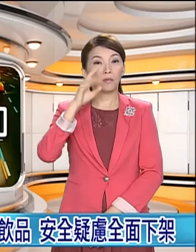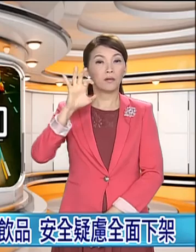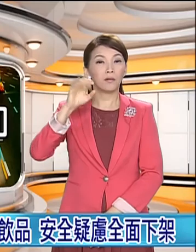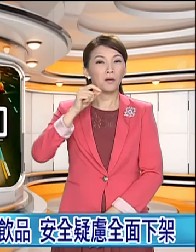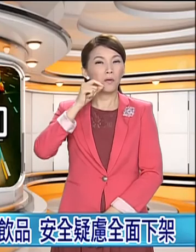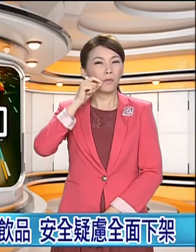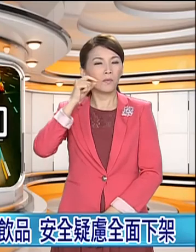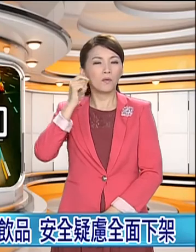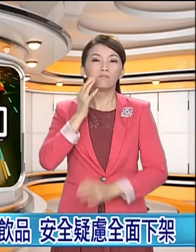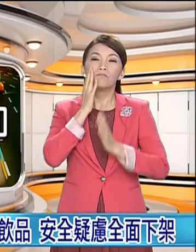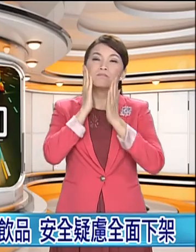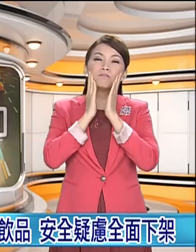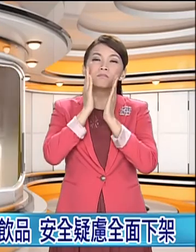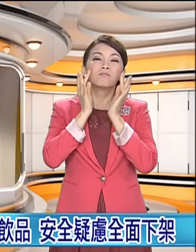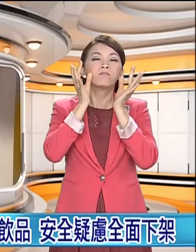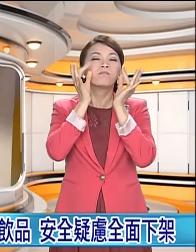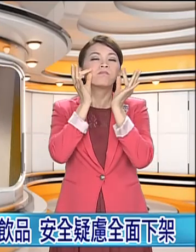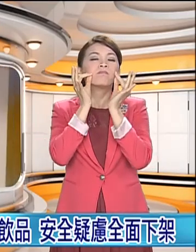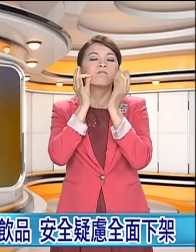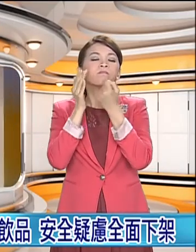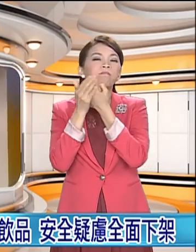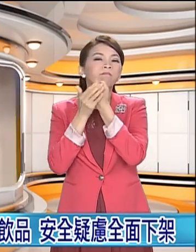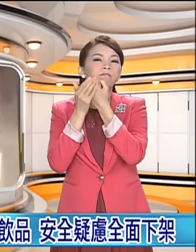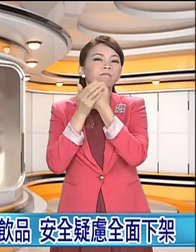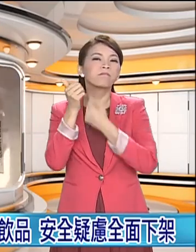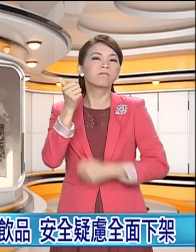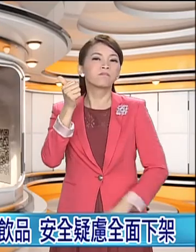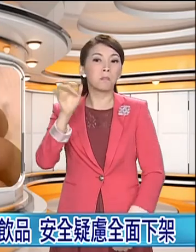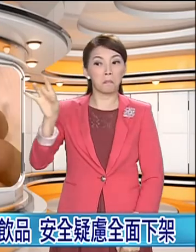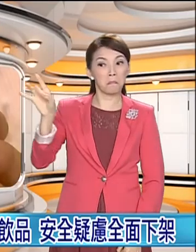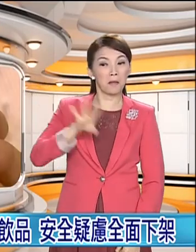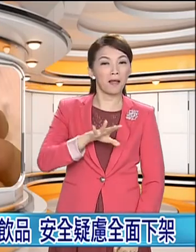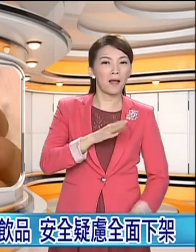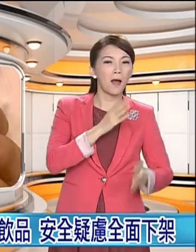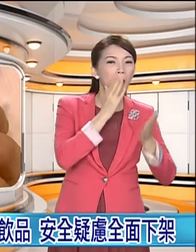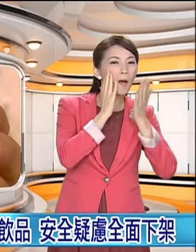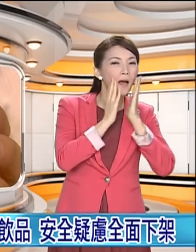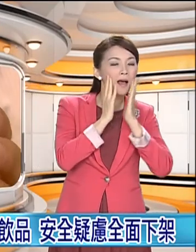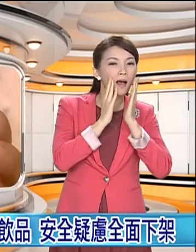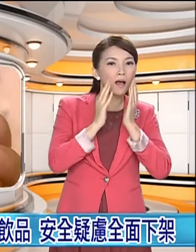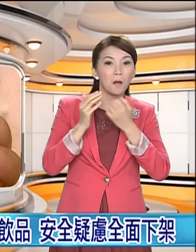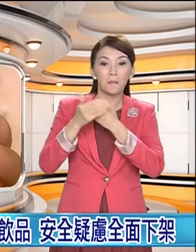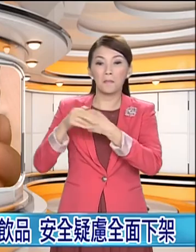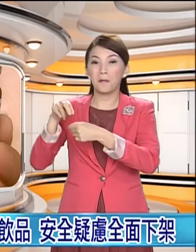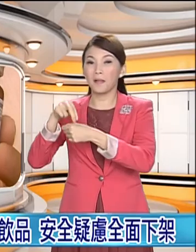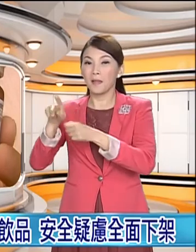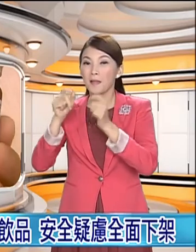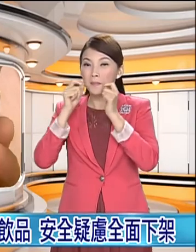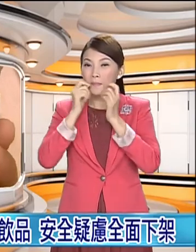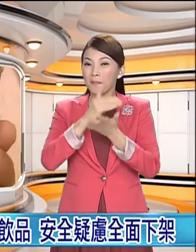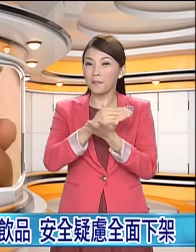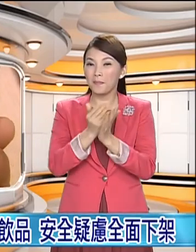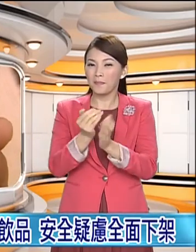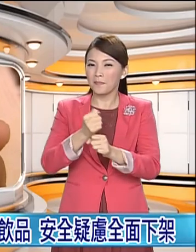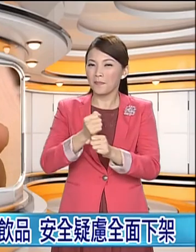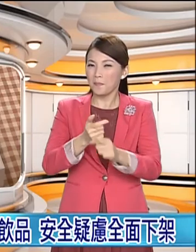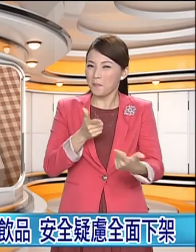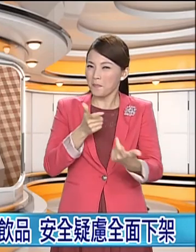玻尿酸因为有保湿的功效，所以常被当作是化妆品或保养品的原料，但